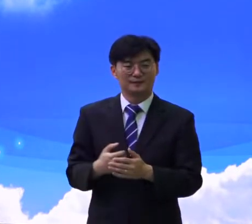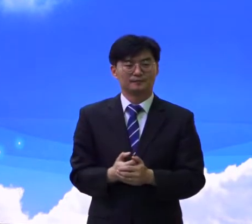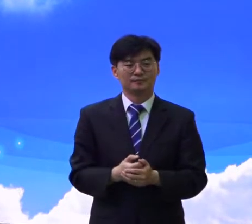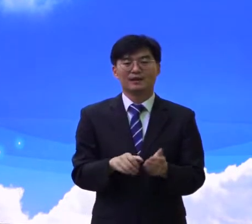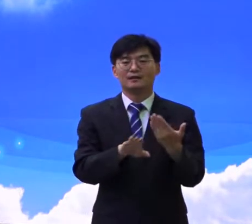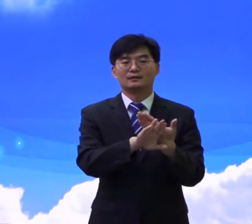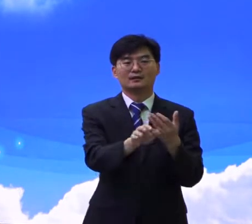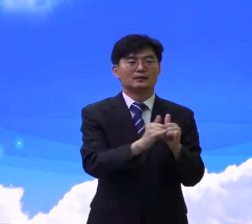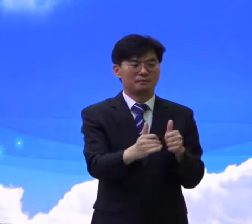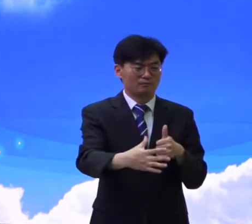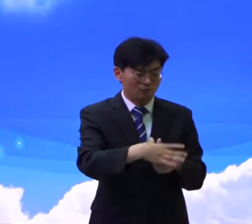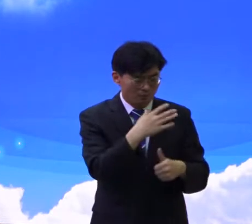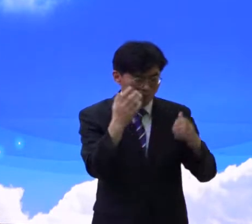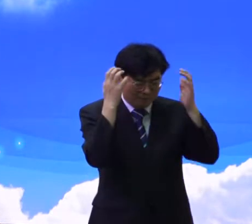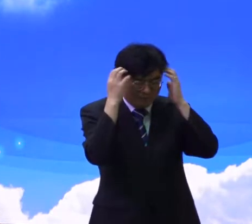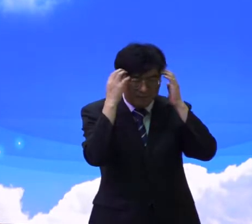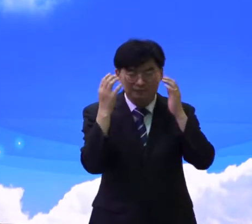소망합니다.